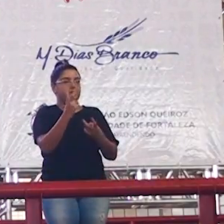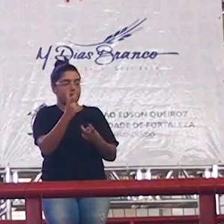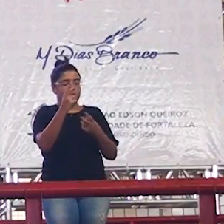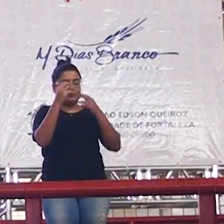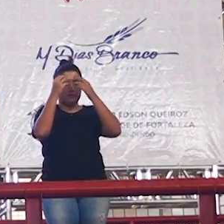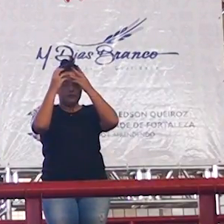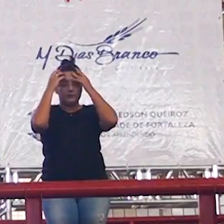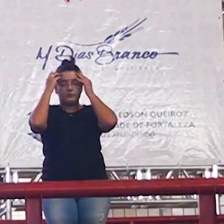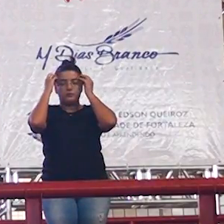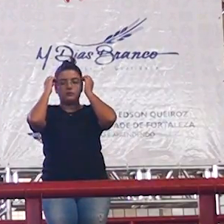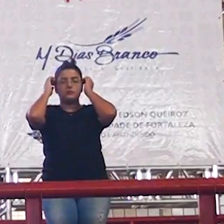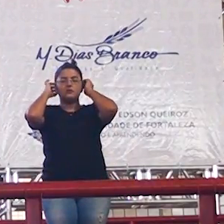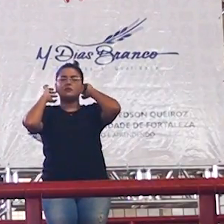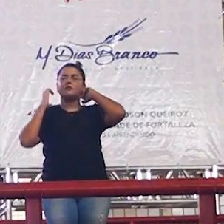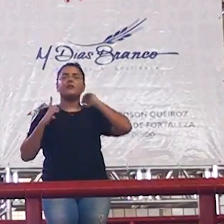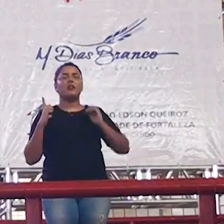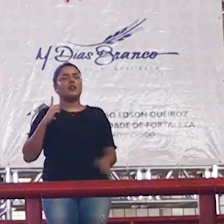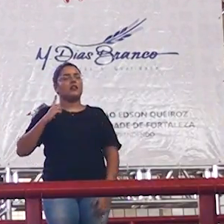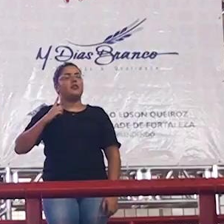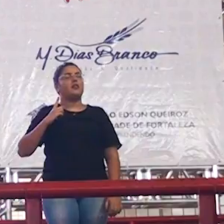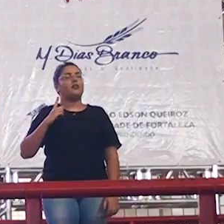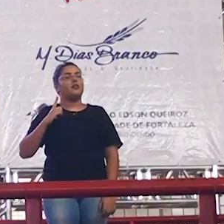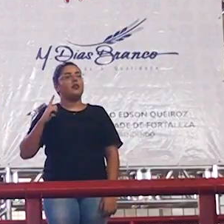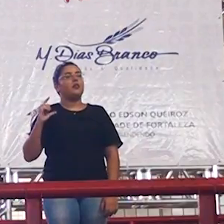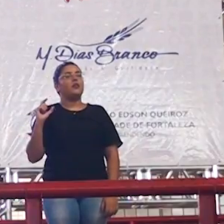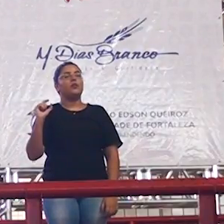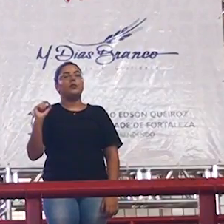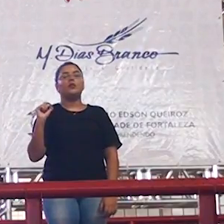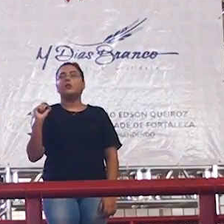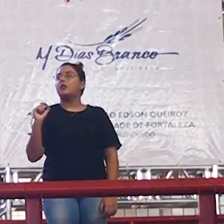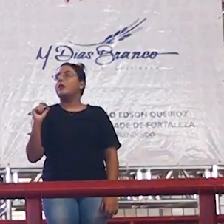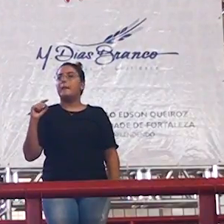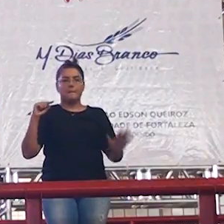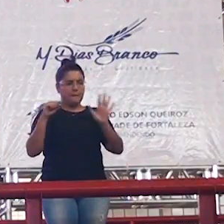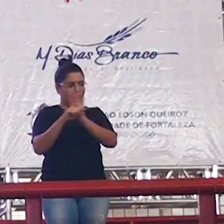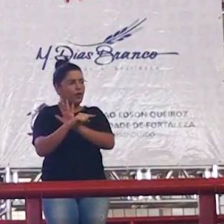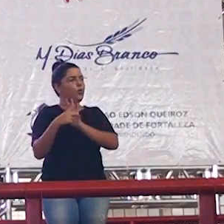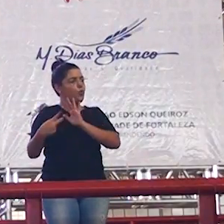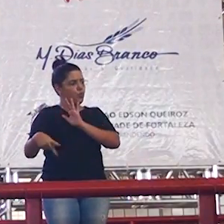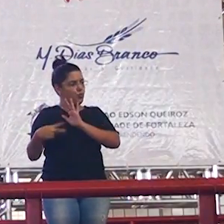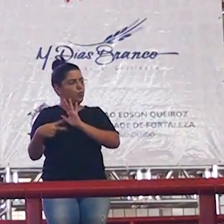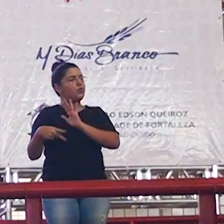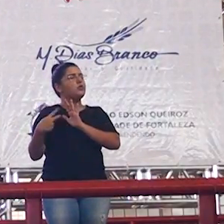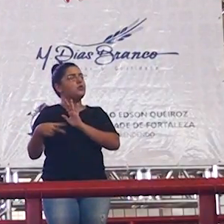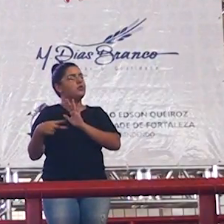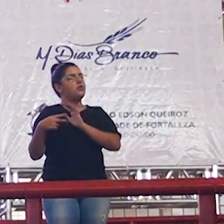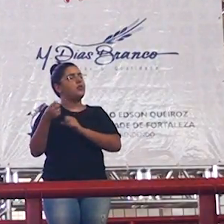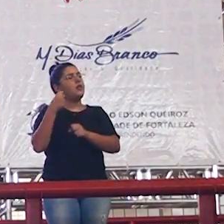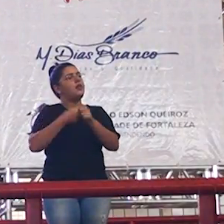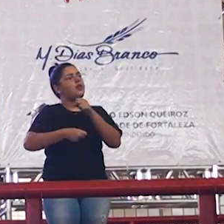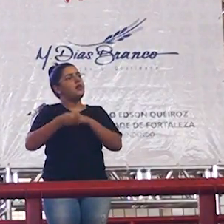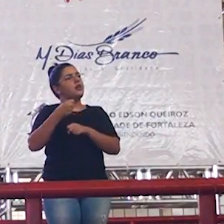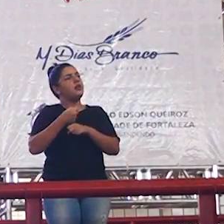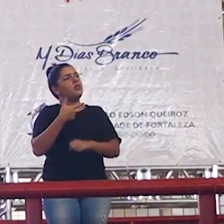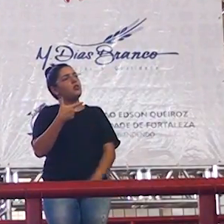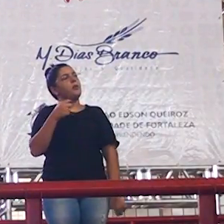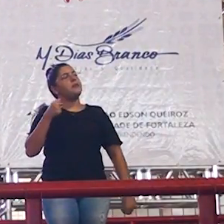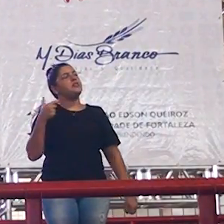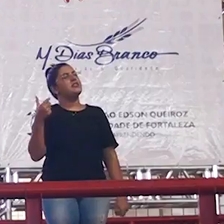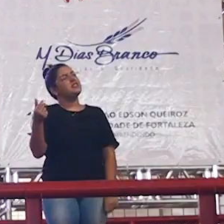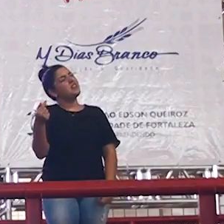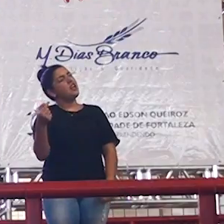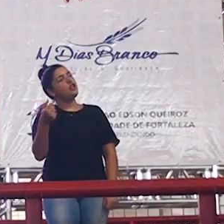melhor. Se eu não me engano, caiu uma questão dessa, ou foi no ano 2017 agora, ou no